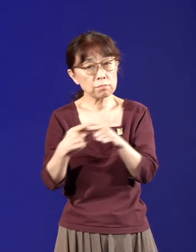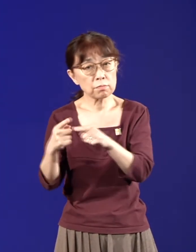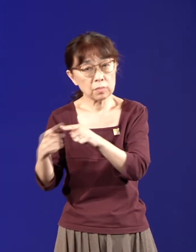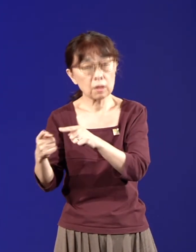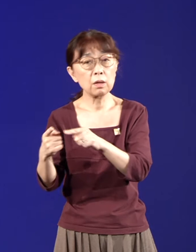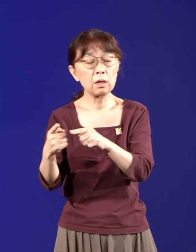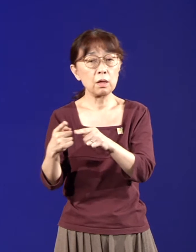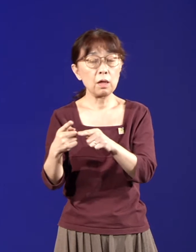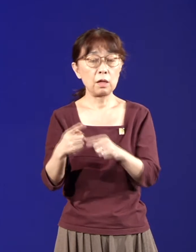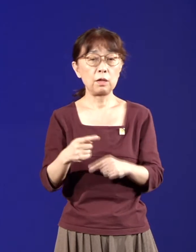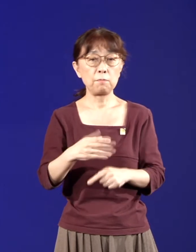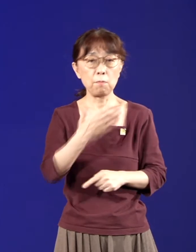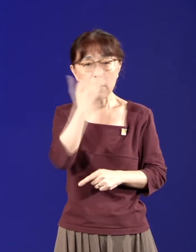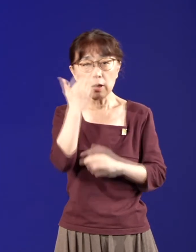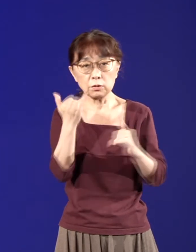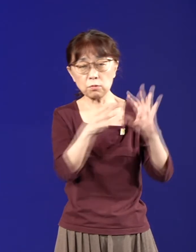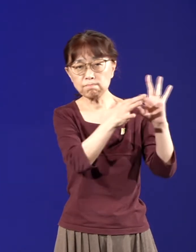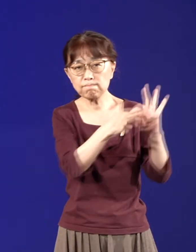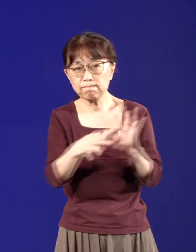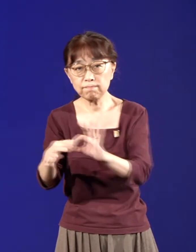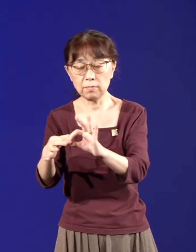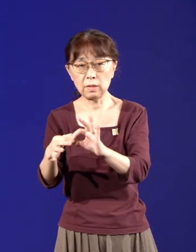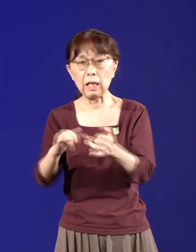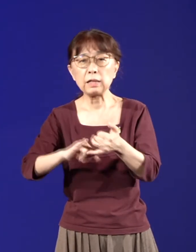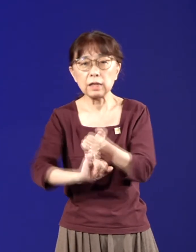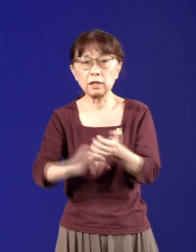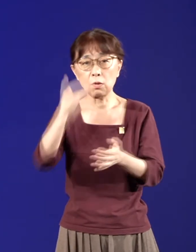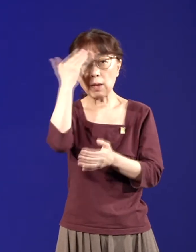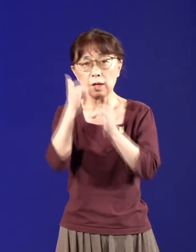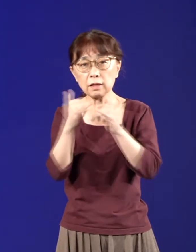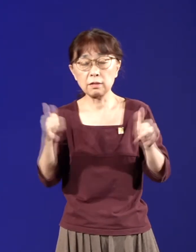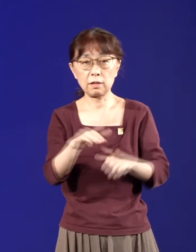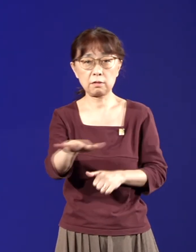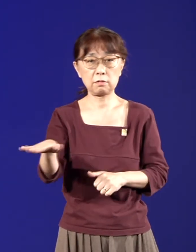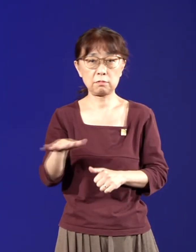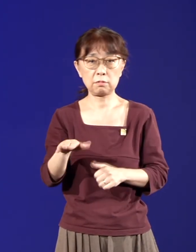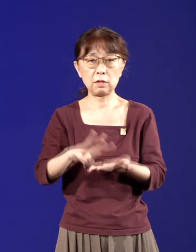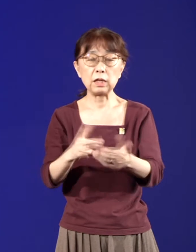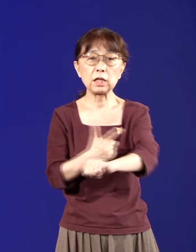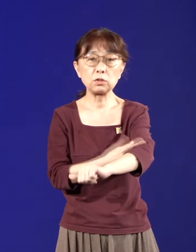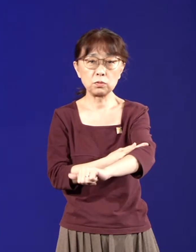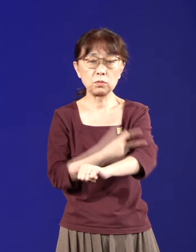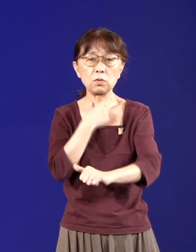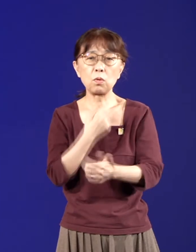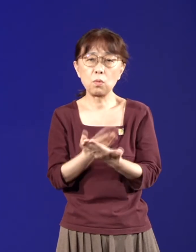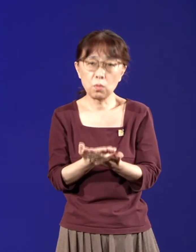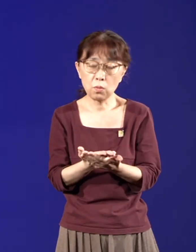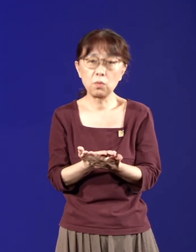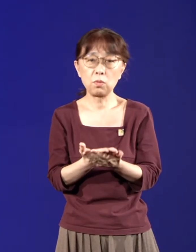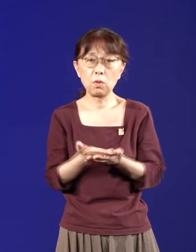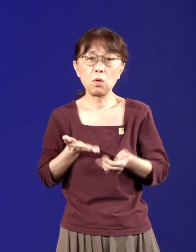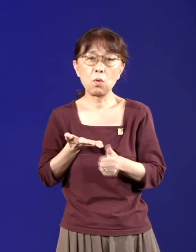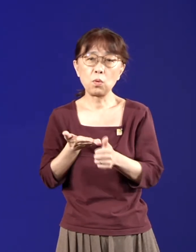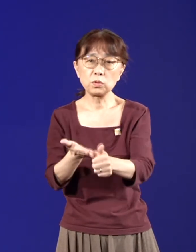年齢を下げてまいりますので、ぜひ若い方にもですね、接種をしていただけるようお勧めを